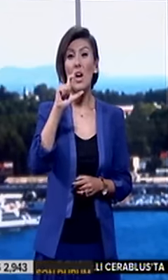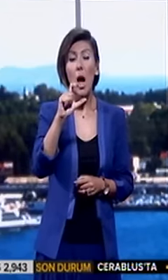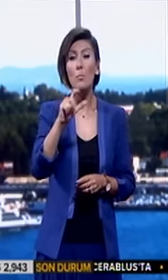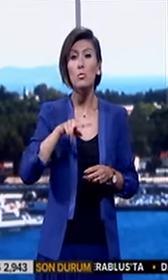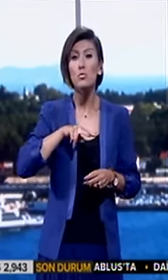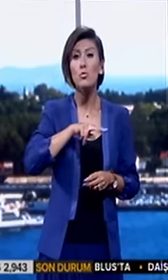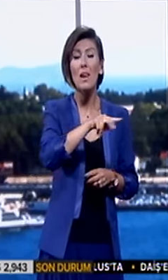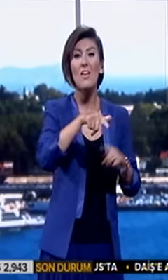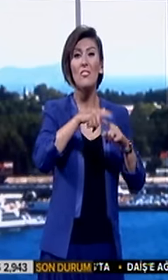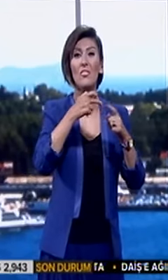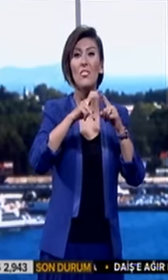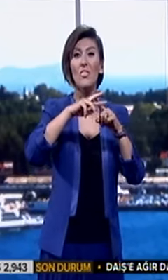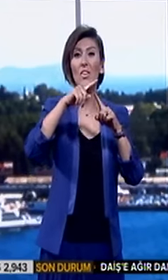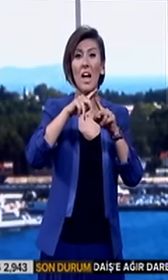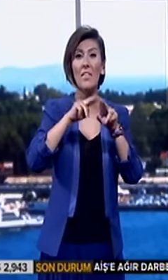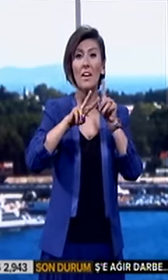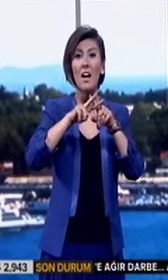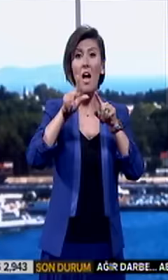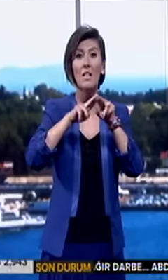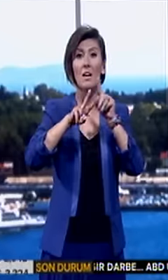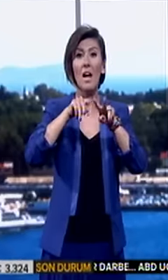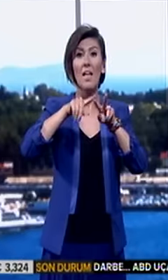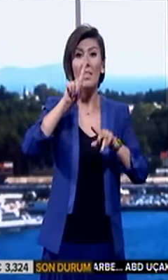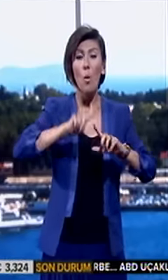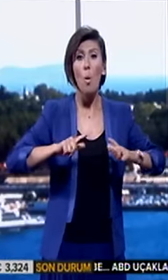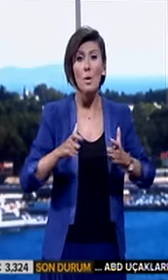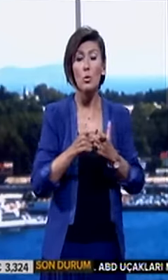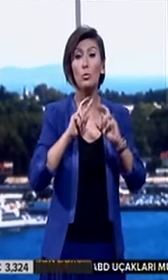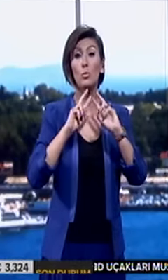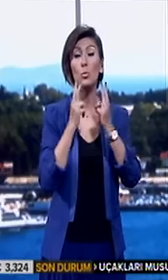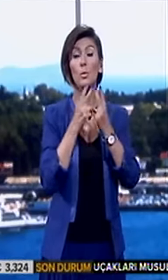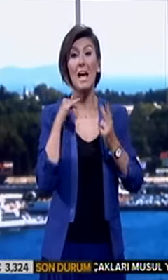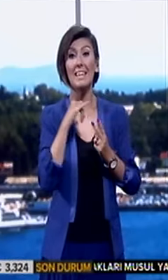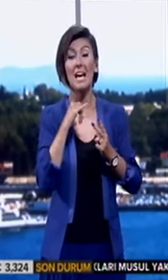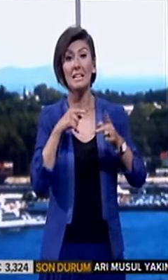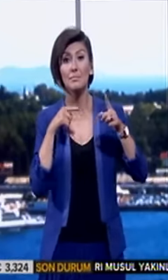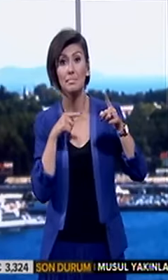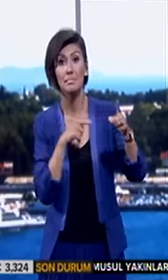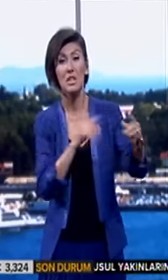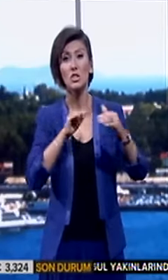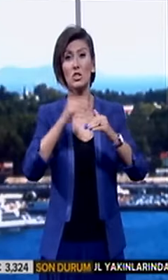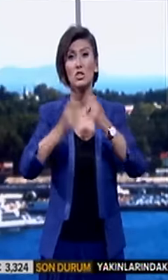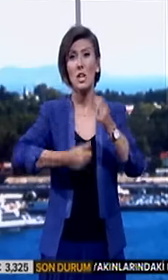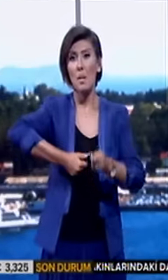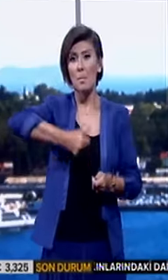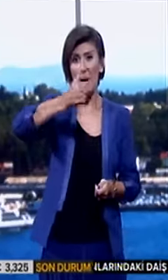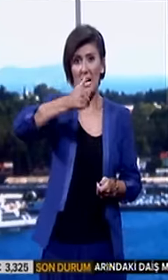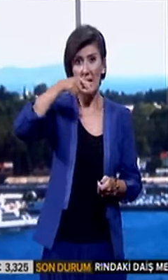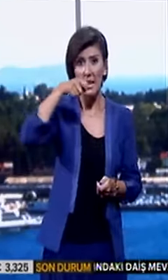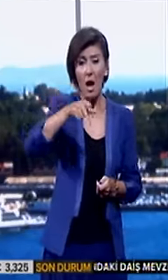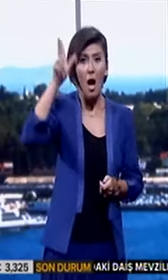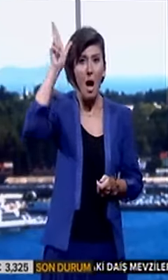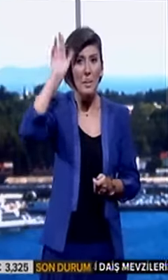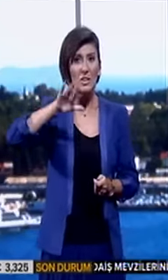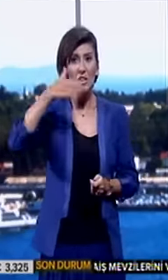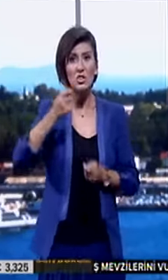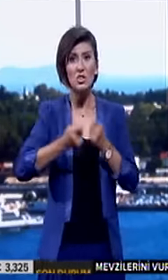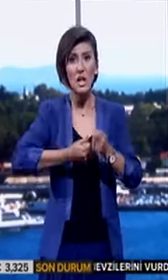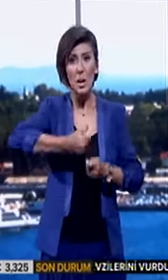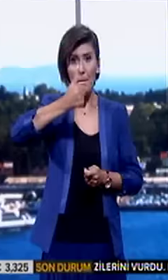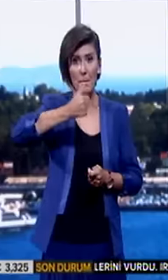Cerablus'a yönelik Fırat Kalkanı Harekatı'nı dünya yakından takip ediyor. Dışişleri Bakanı Mevlüt Çavuşoğlu, Amerikan Dışişleri